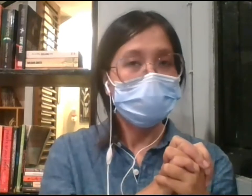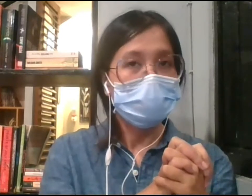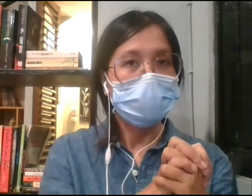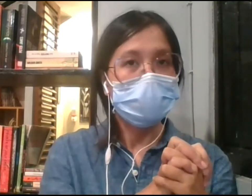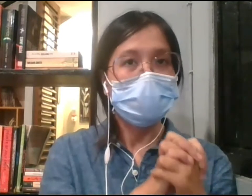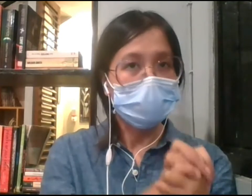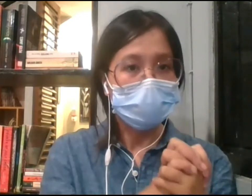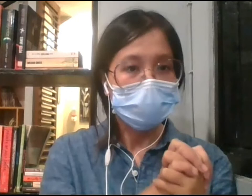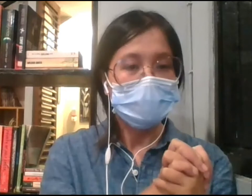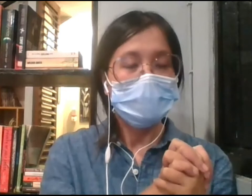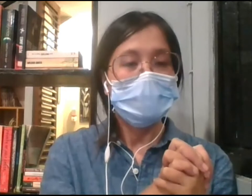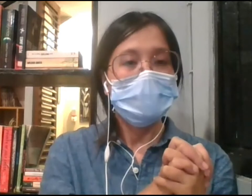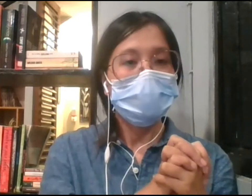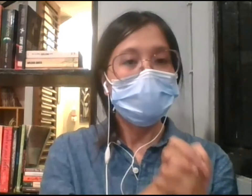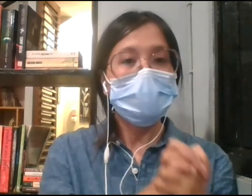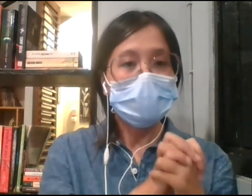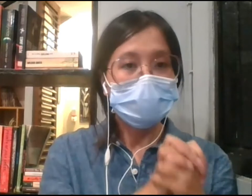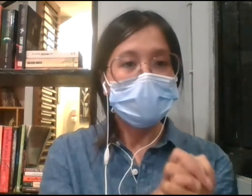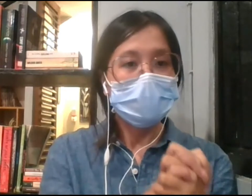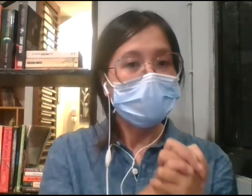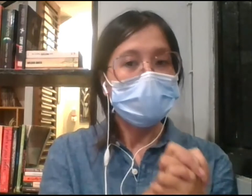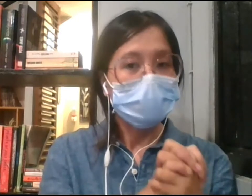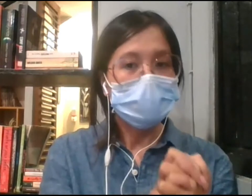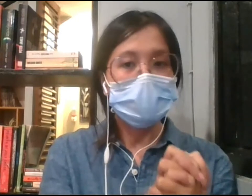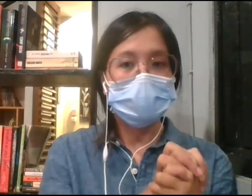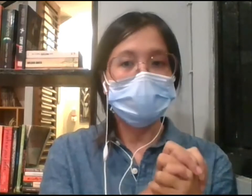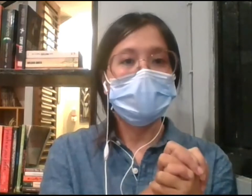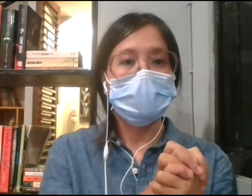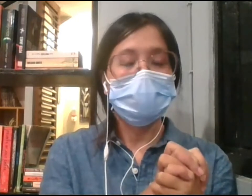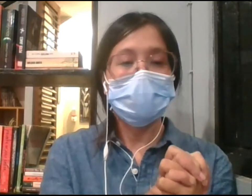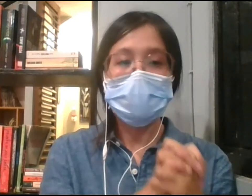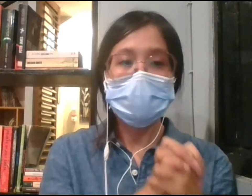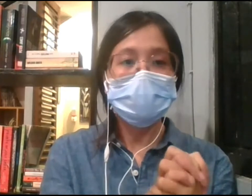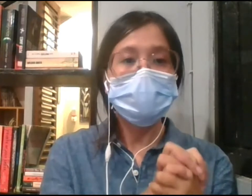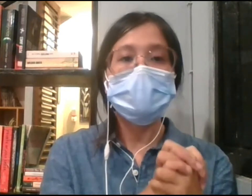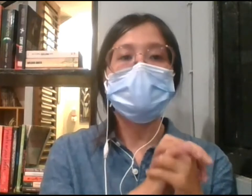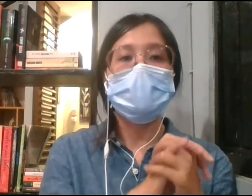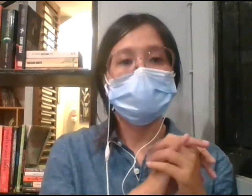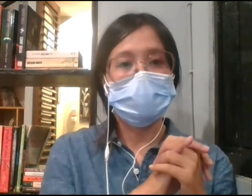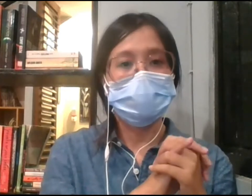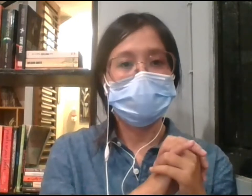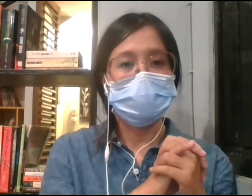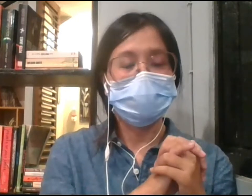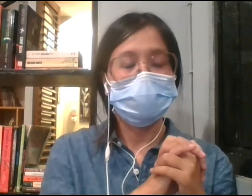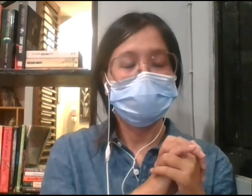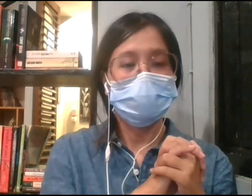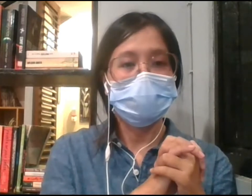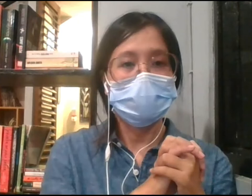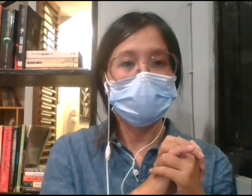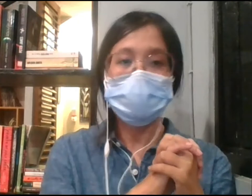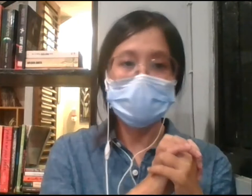sangat cukup tadi, itu akan membuat angle kita menjadi kuat, angle kita menjadi tajam.